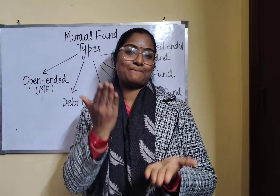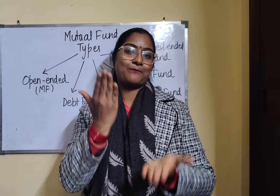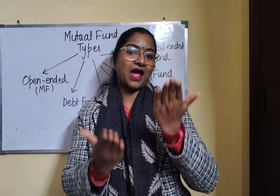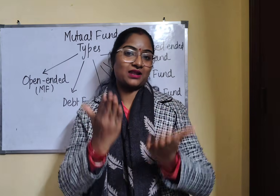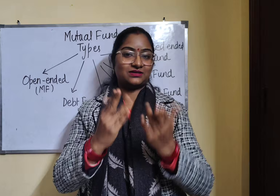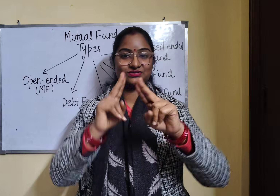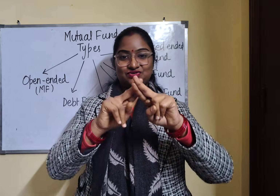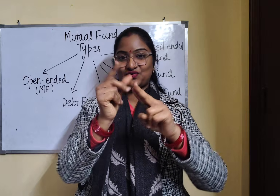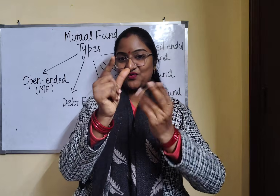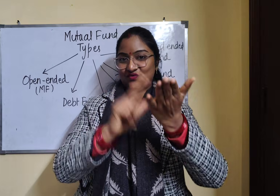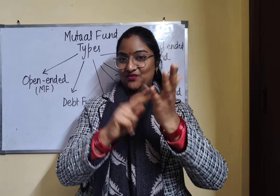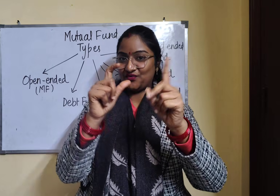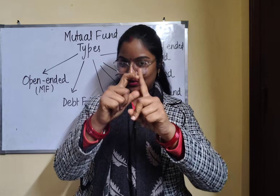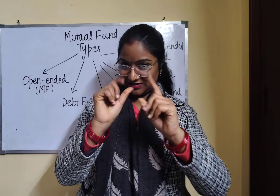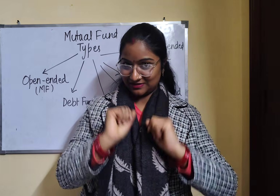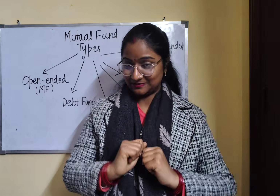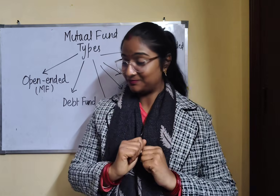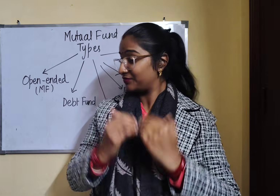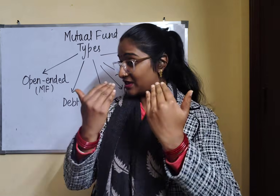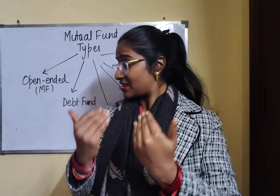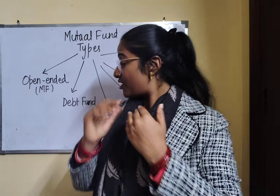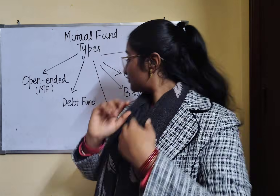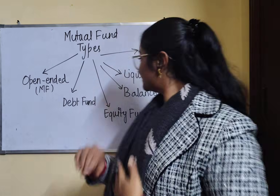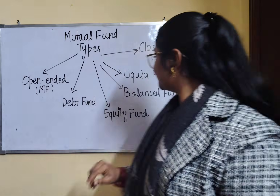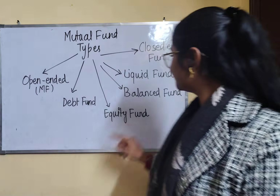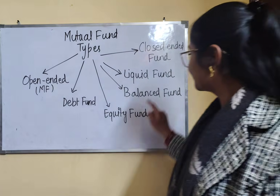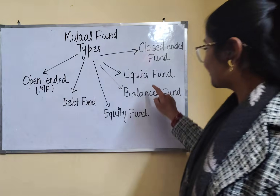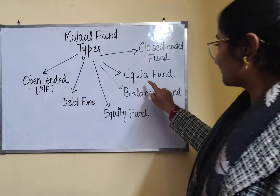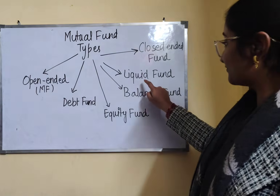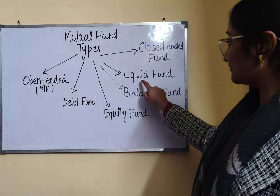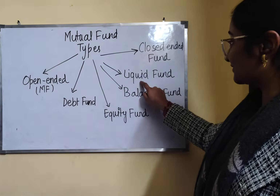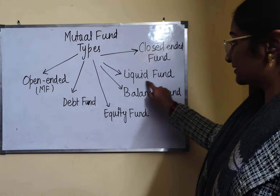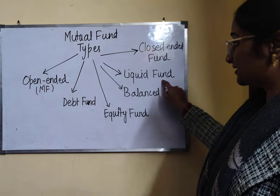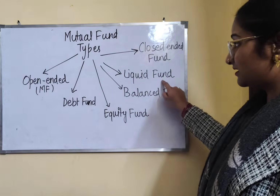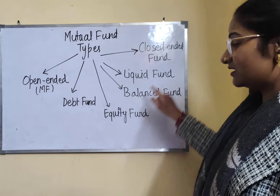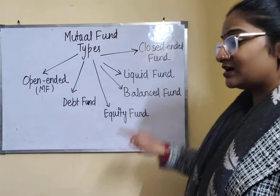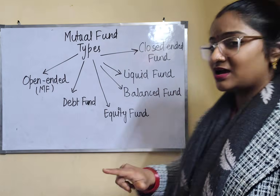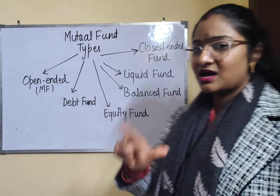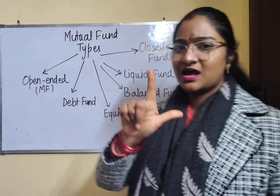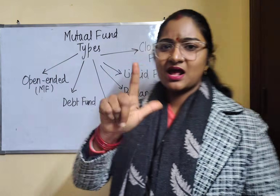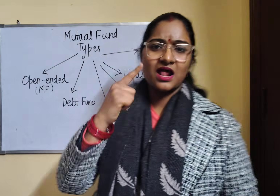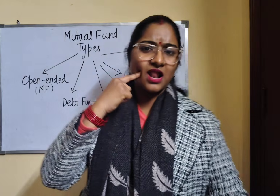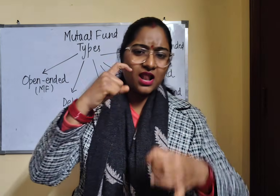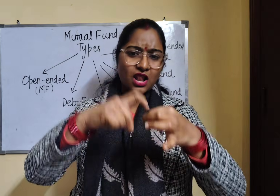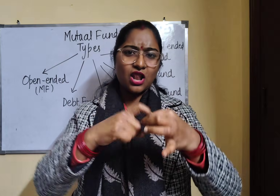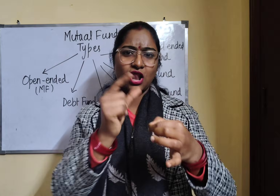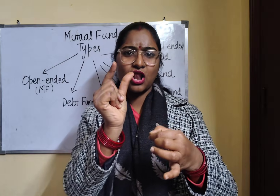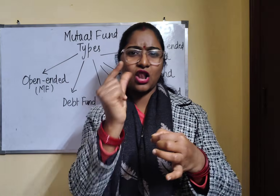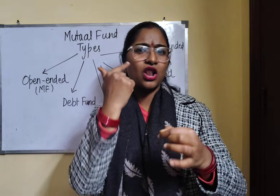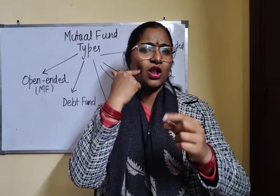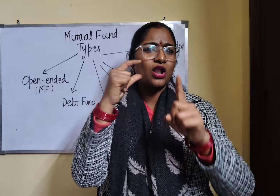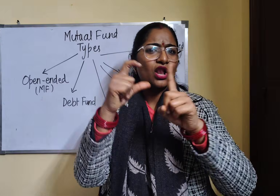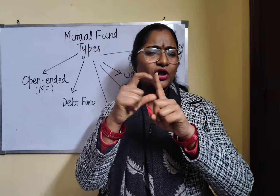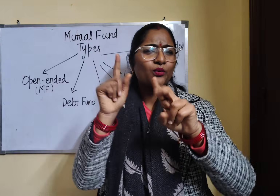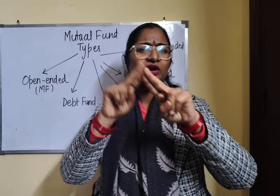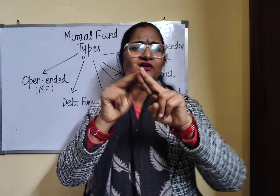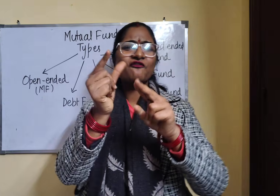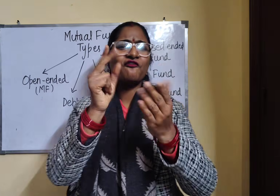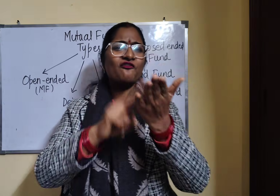जो होता है आपका, ये दोनों में इन्वेस्ट करता है कुछ परसेंटेज और रेशियो के हिसाब से। फिर आता है आपका लिक्विड फंड।